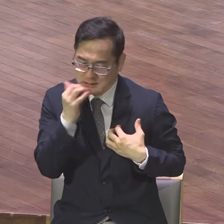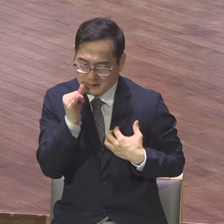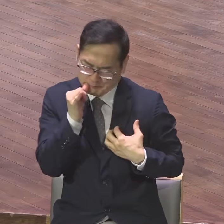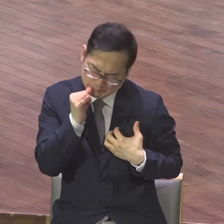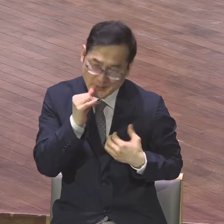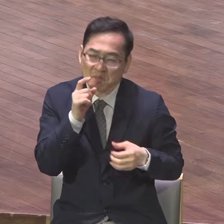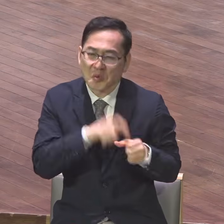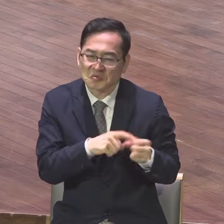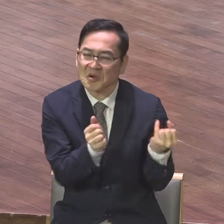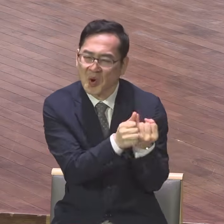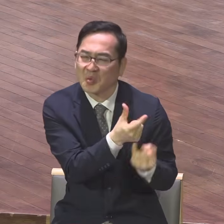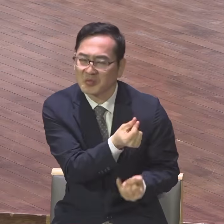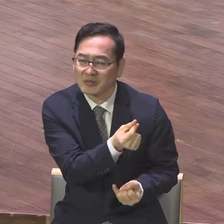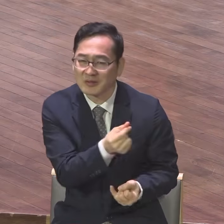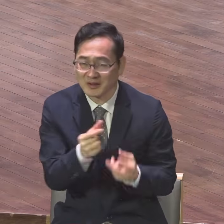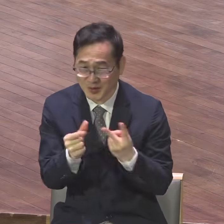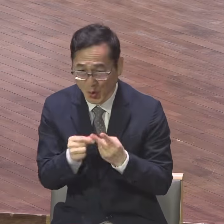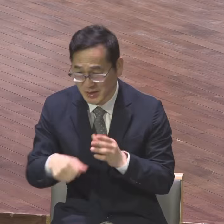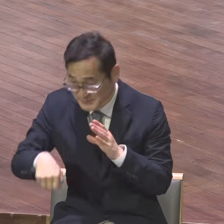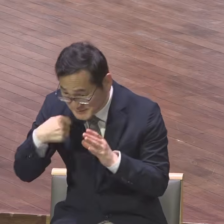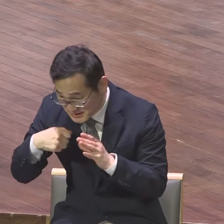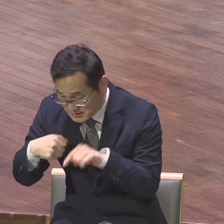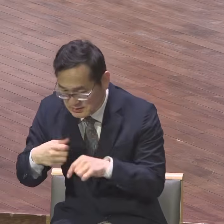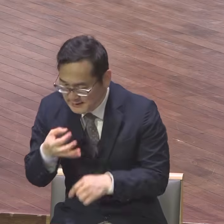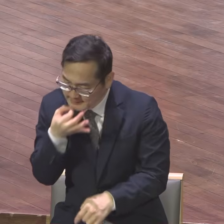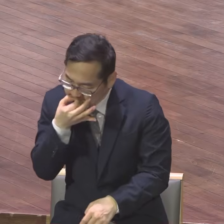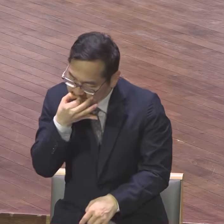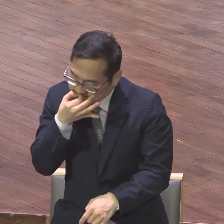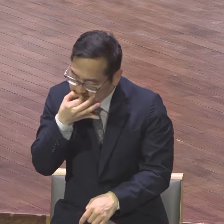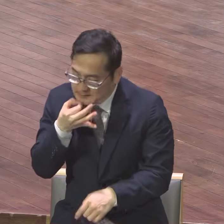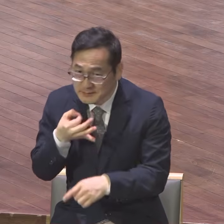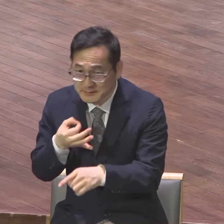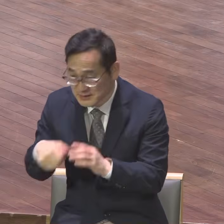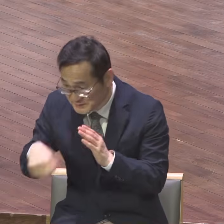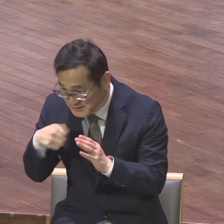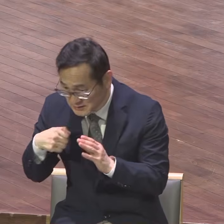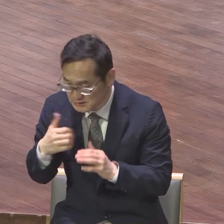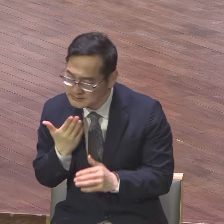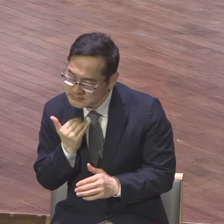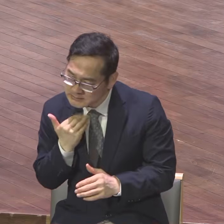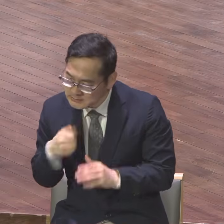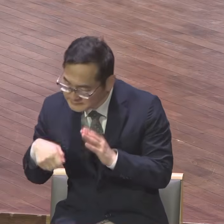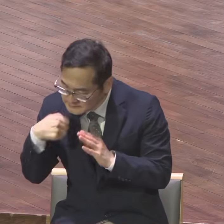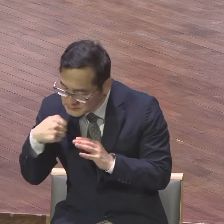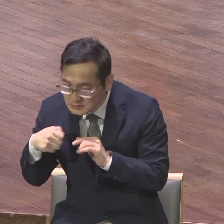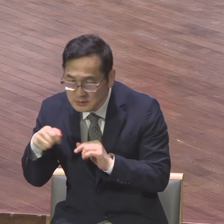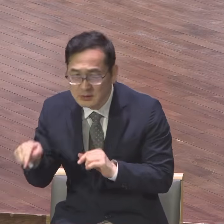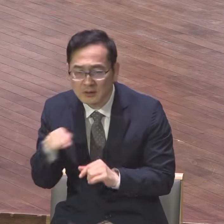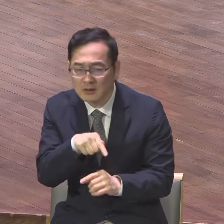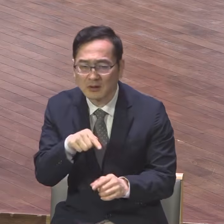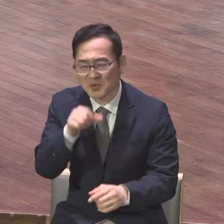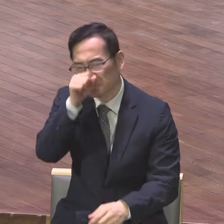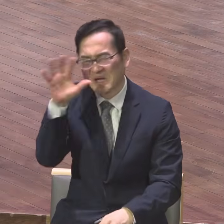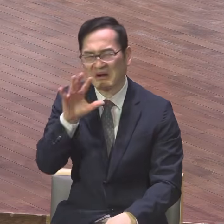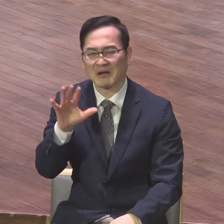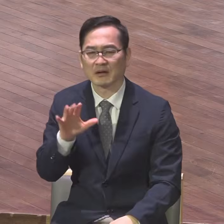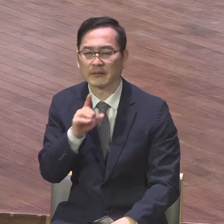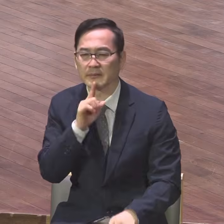것이고 특정 음식은 육체의 정욕을 키우는 것이기 때문에 먹지 말라라고 한 것입니다. 그런데 자,